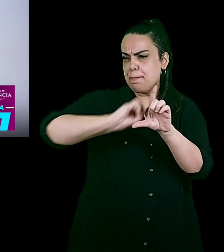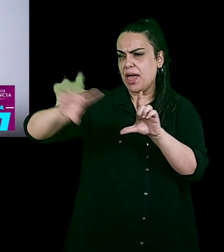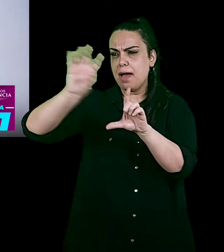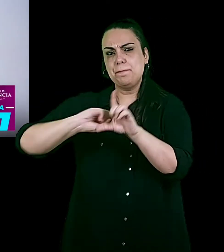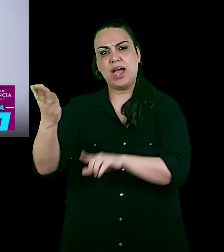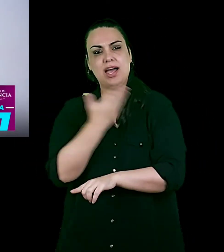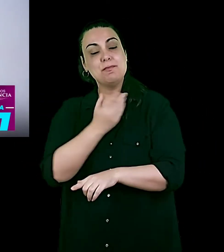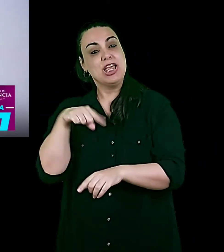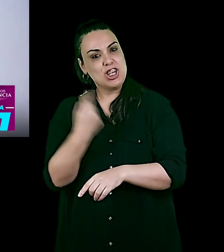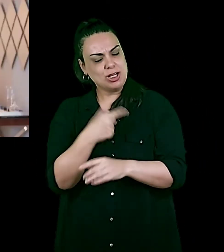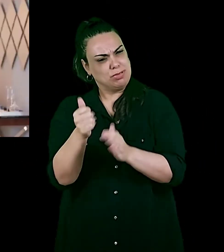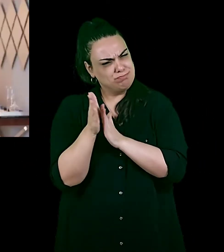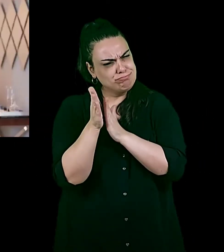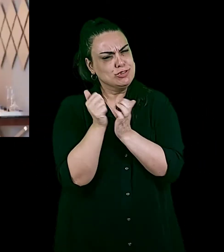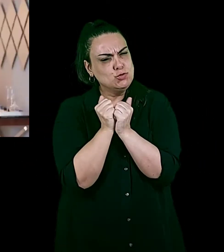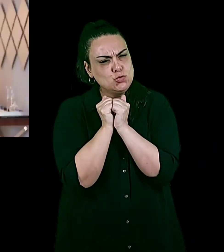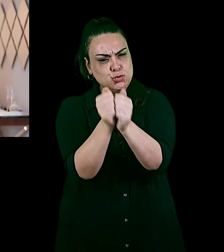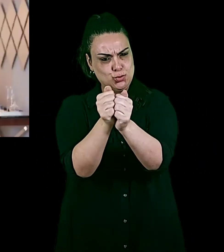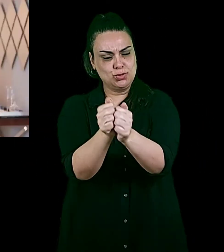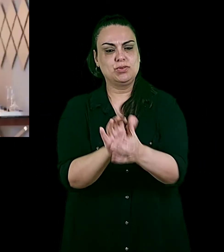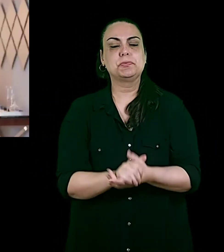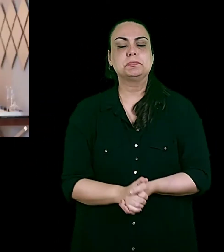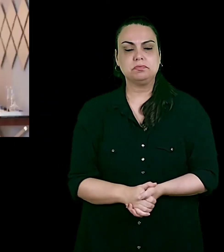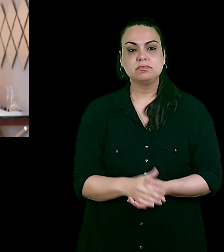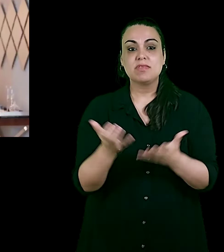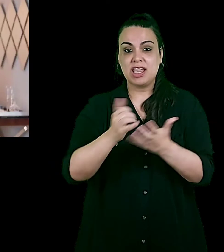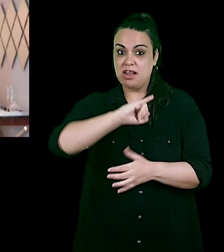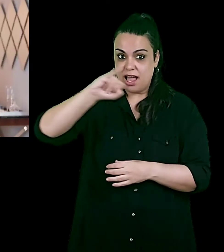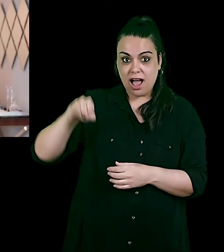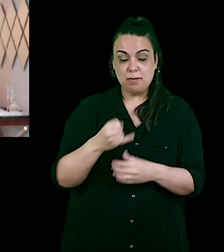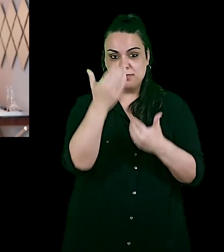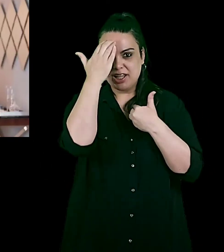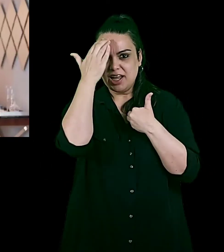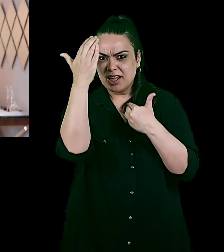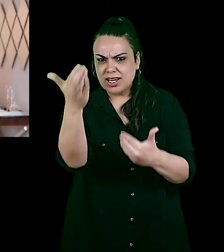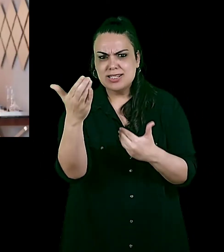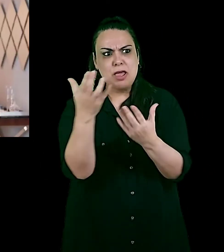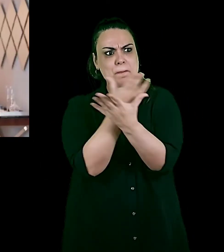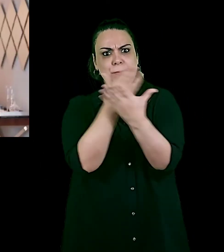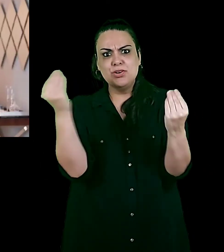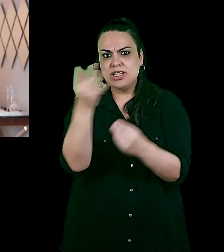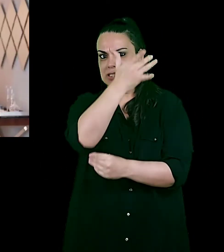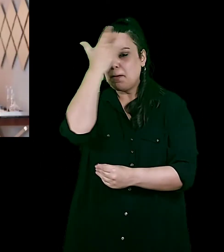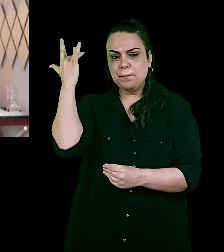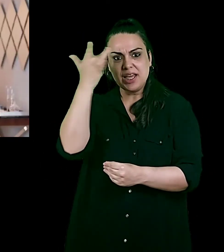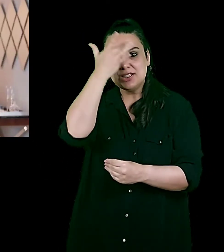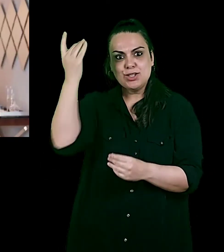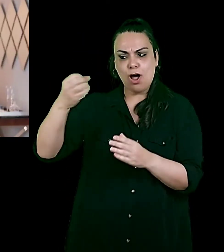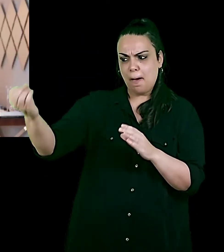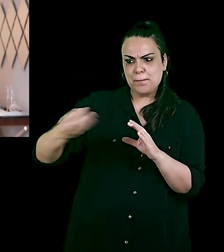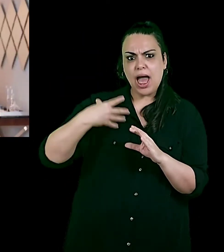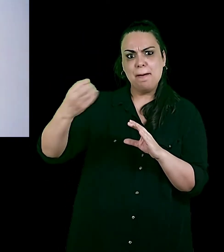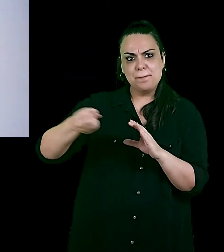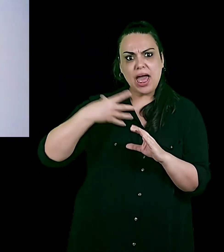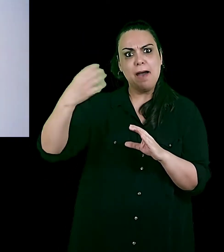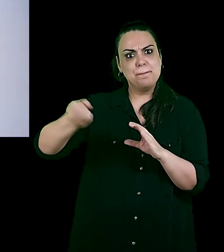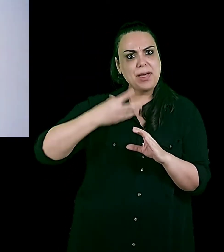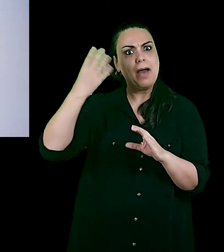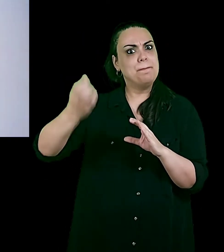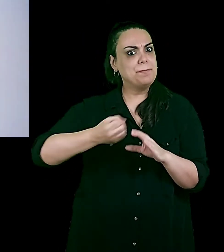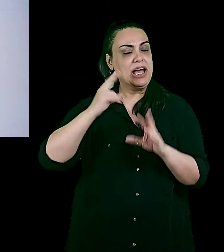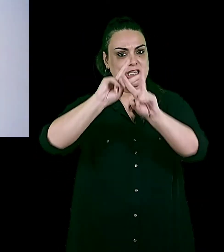seguir junto nessa jornada. Gente, eu quero aproveitar e agradecer a enxurrada de comentários que vocês fizeram concernente à aula 1.